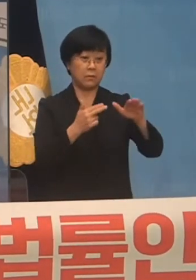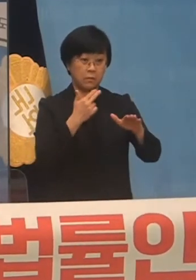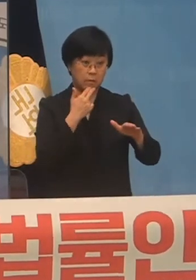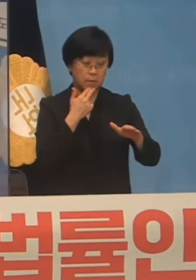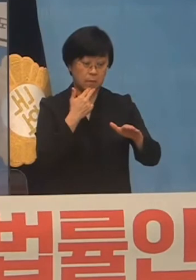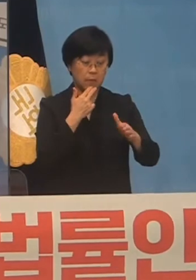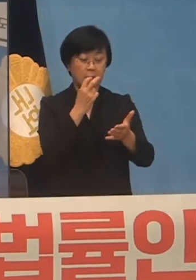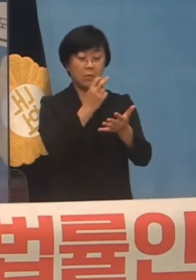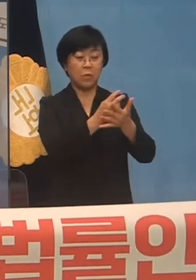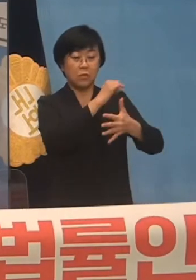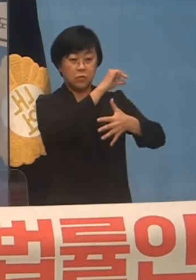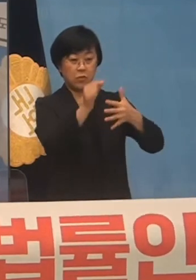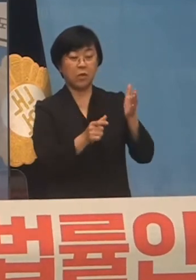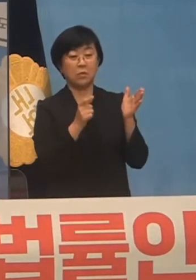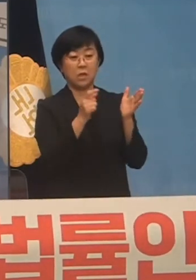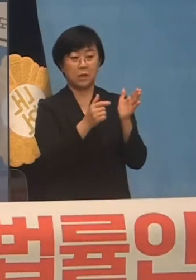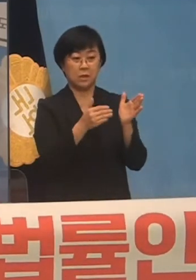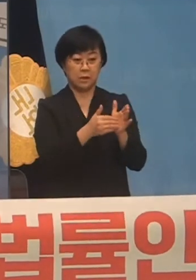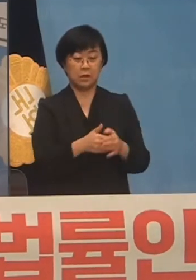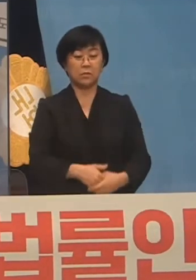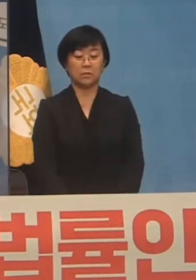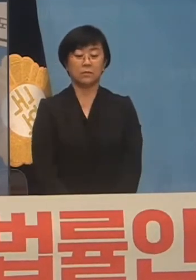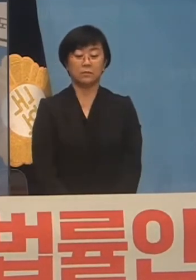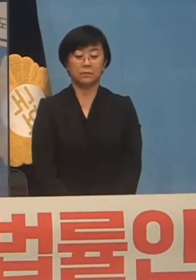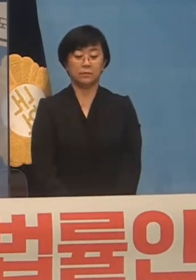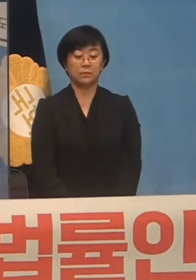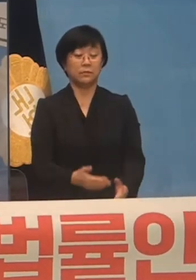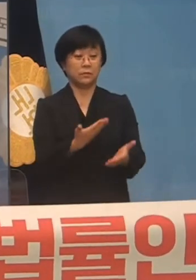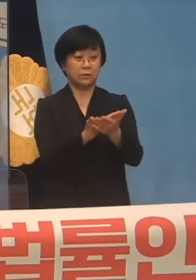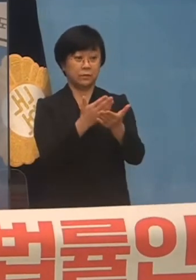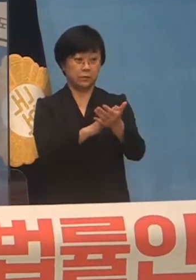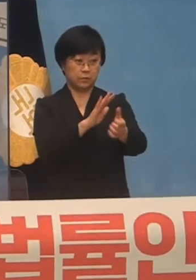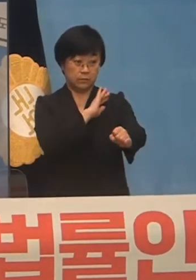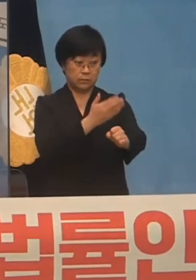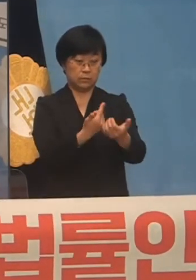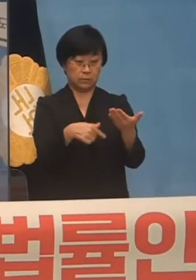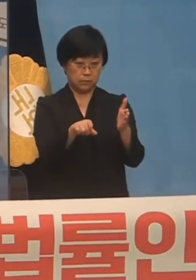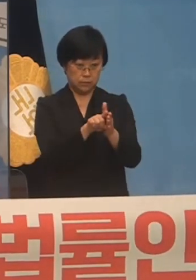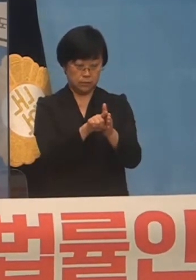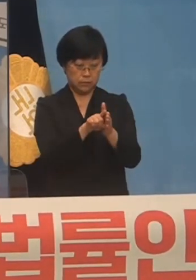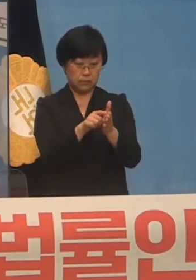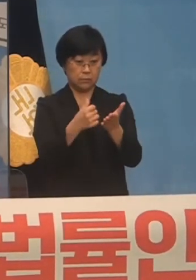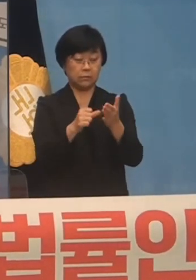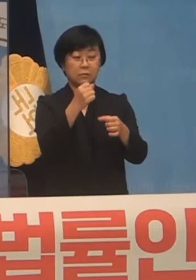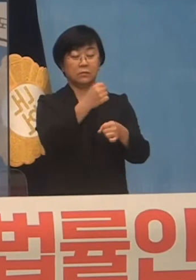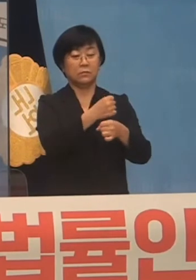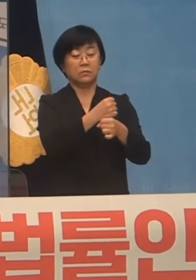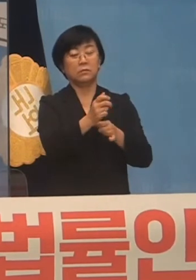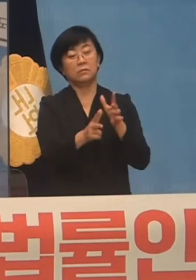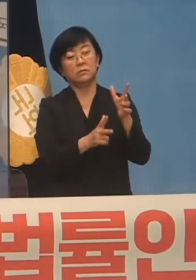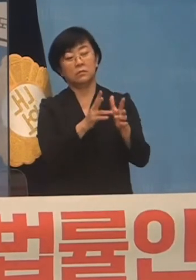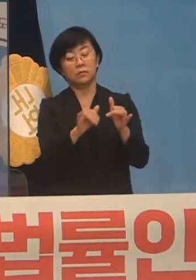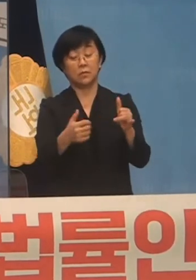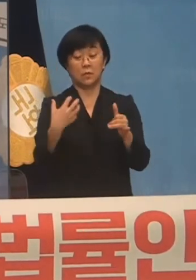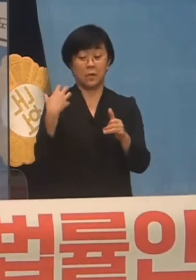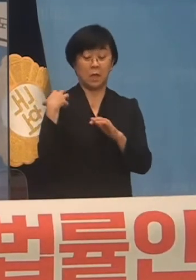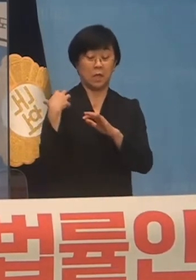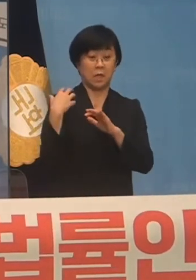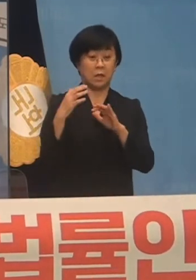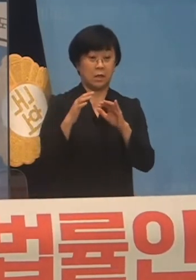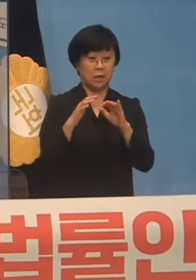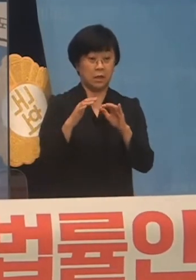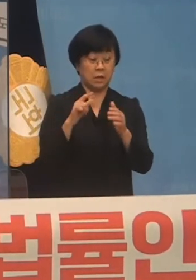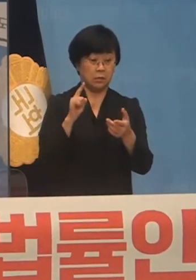않도록 법률에 명시했습니다. 수리할 권리를 위해 제조사 등 사업자가 책임져야 할